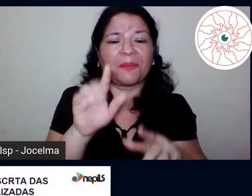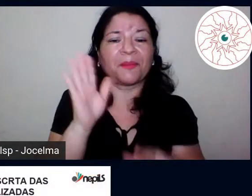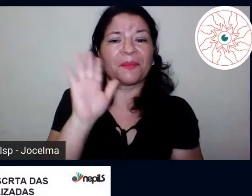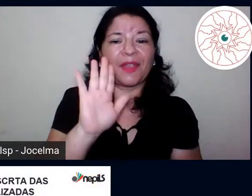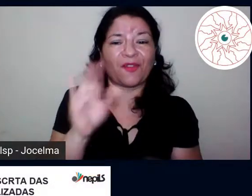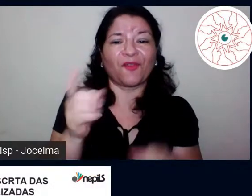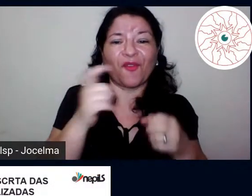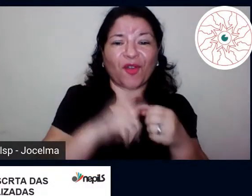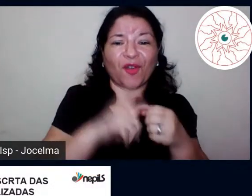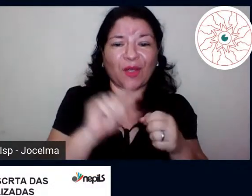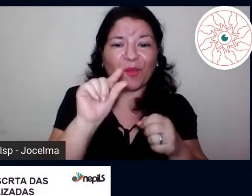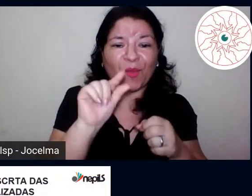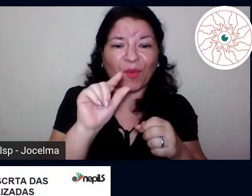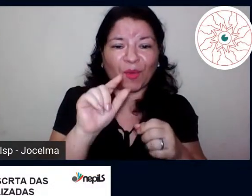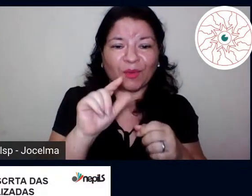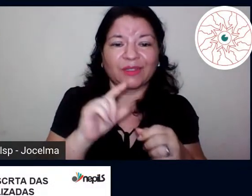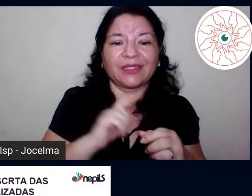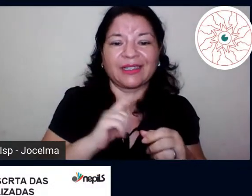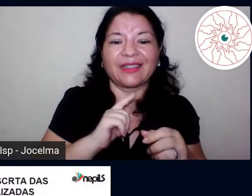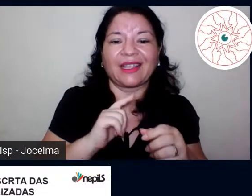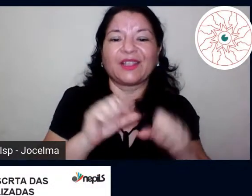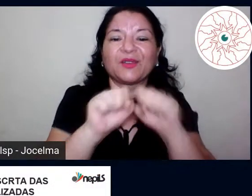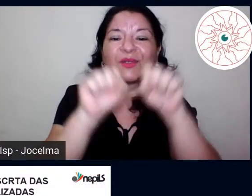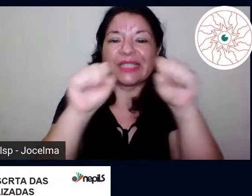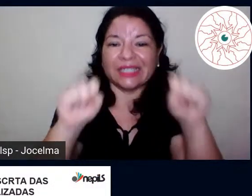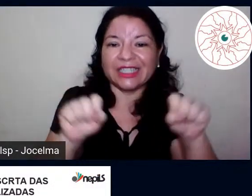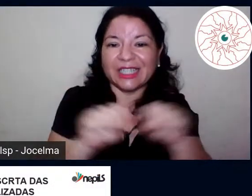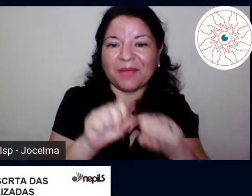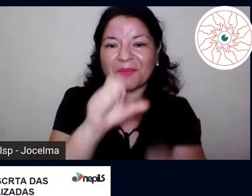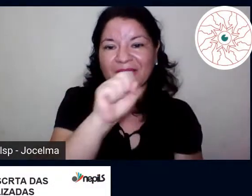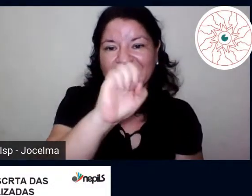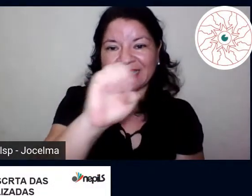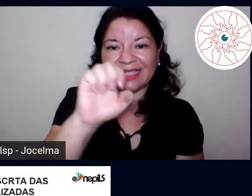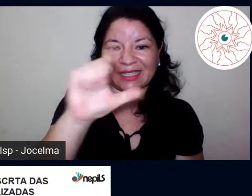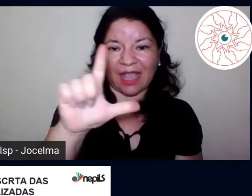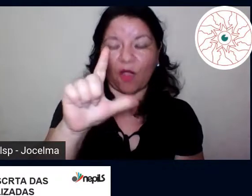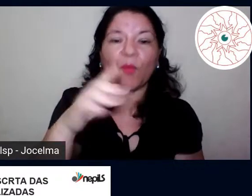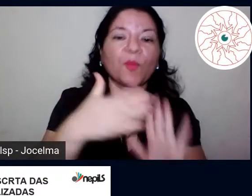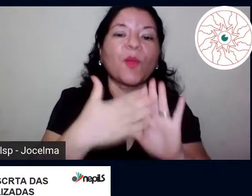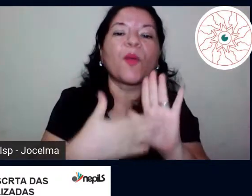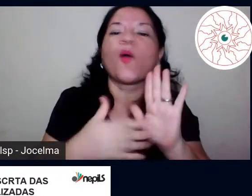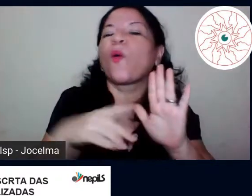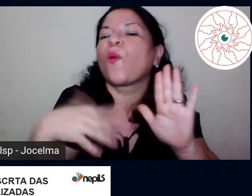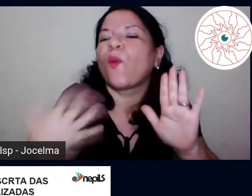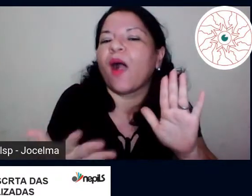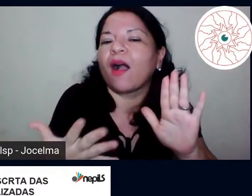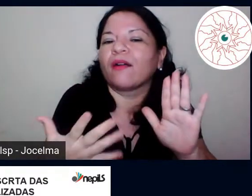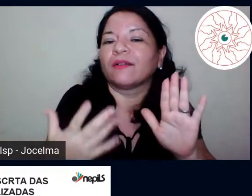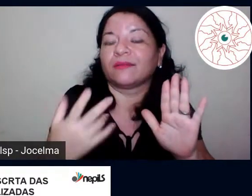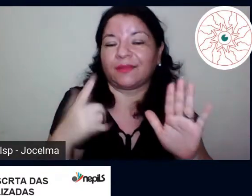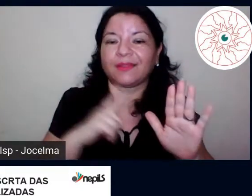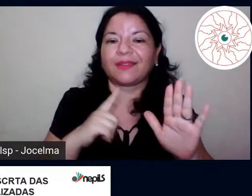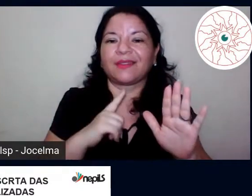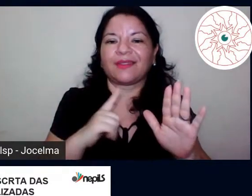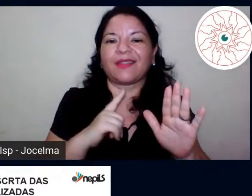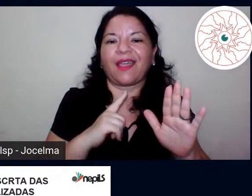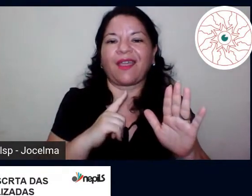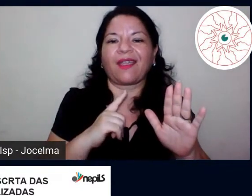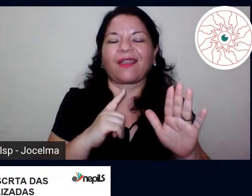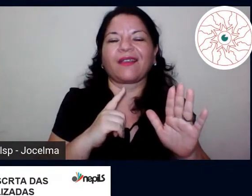a gente tem um eh eh a proposta é que a estrutura articulatória da Libras, ela